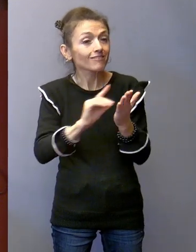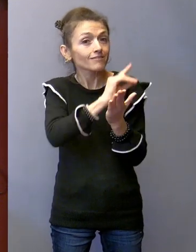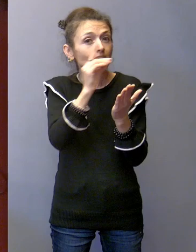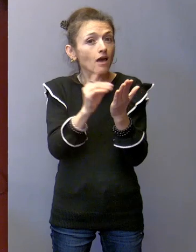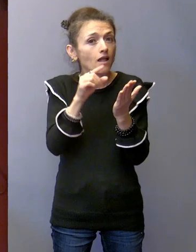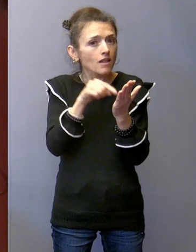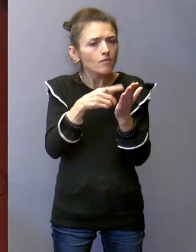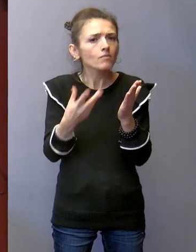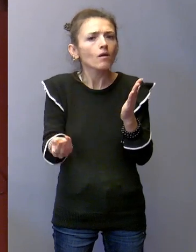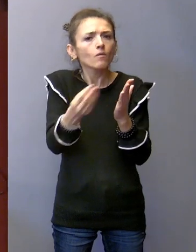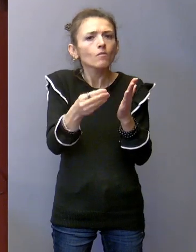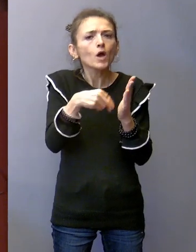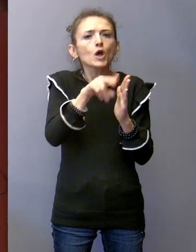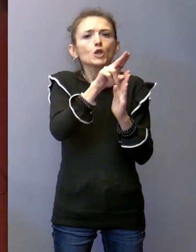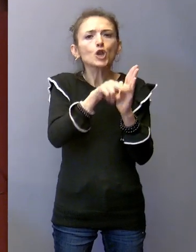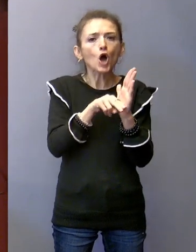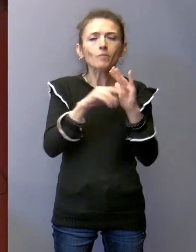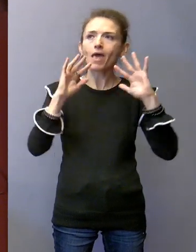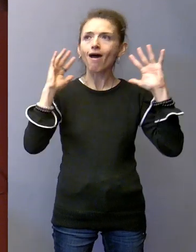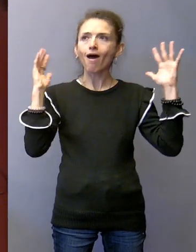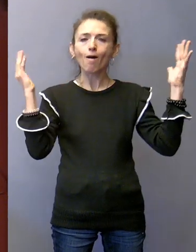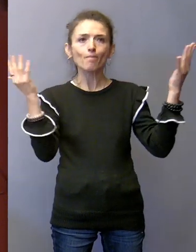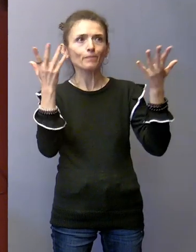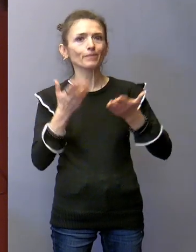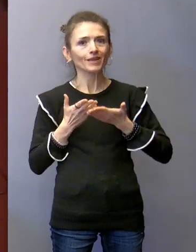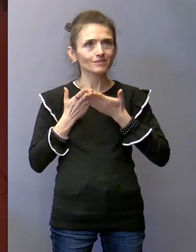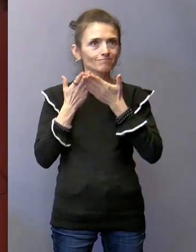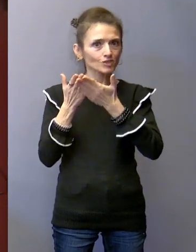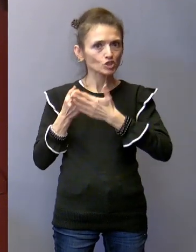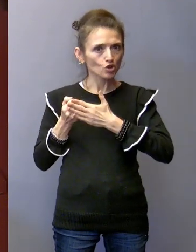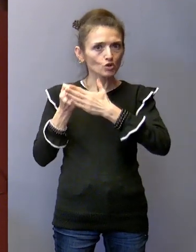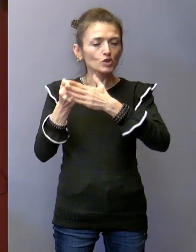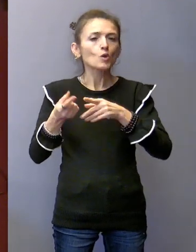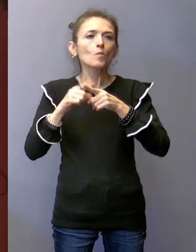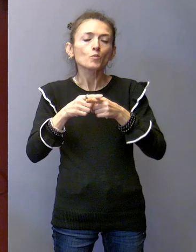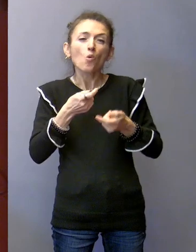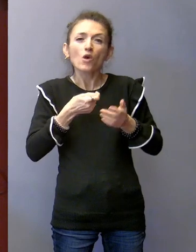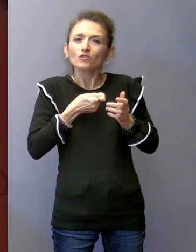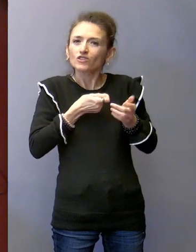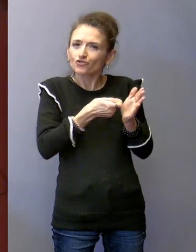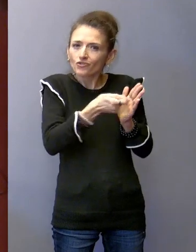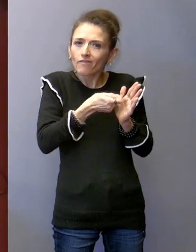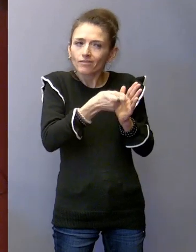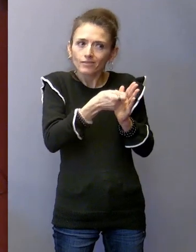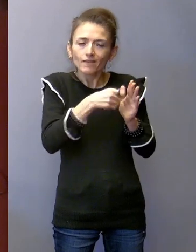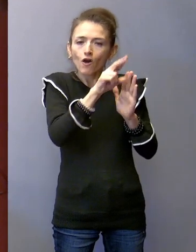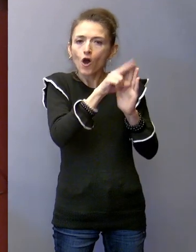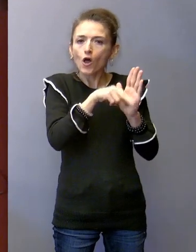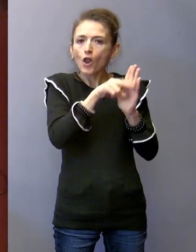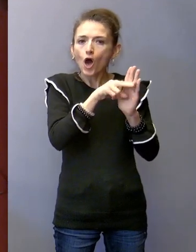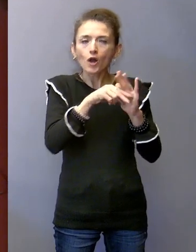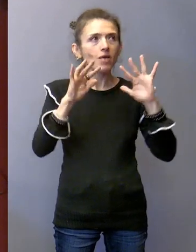introdotte le norme mitigazioni ambientali e degli incentivi alle norme di mitigazione ambientale che non sono state